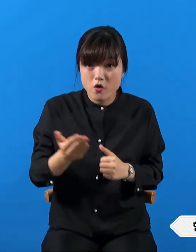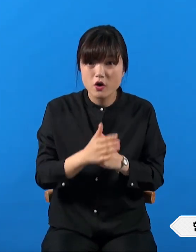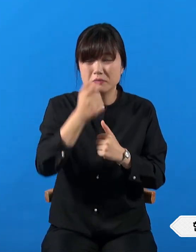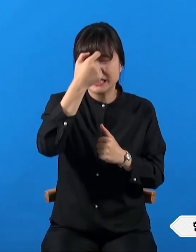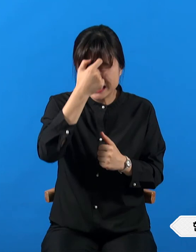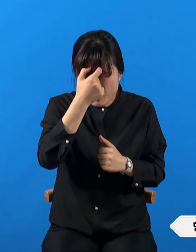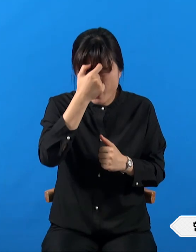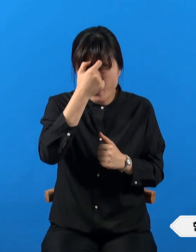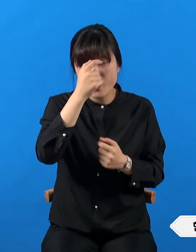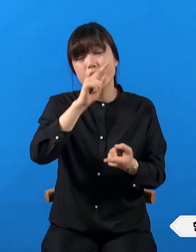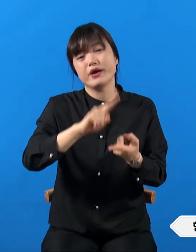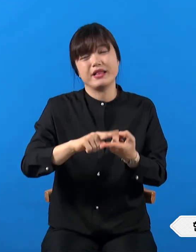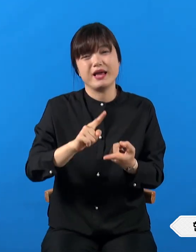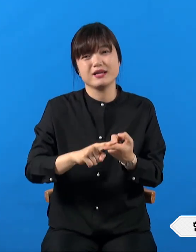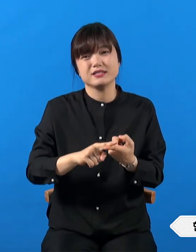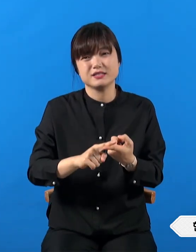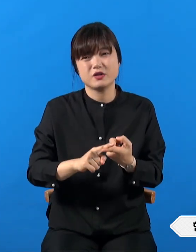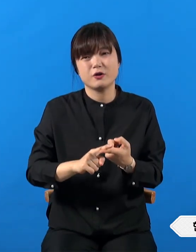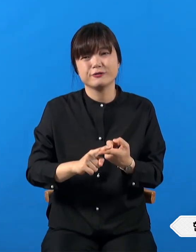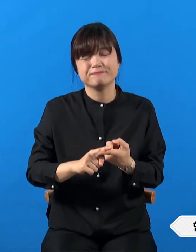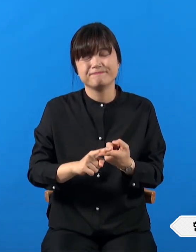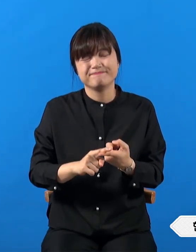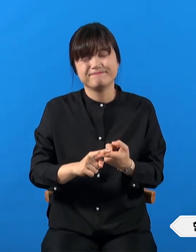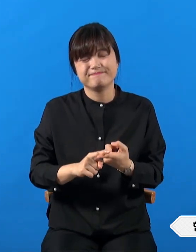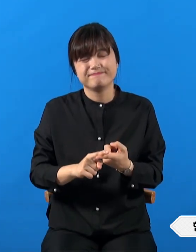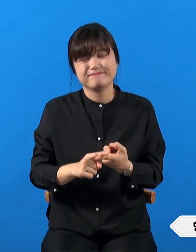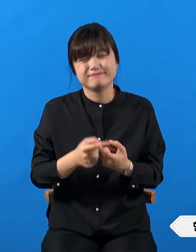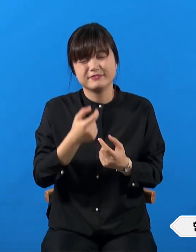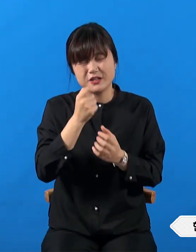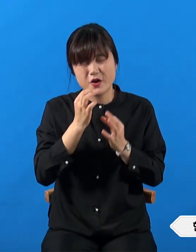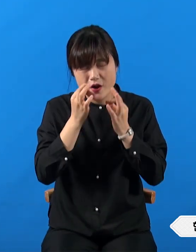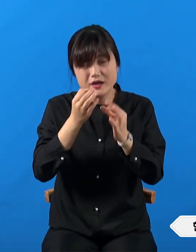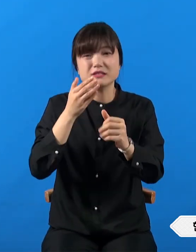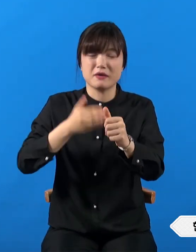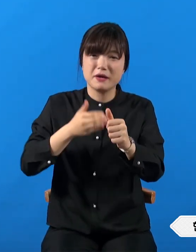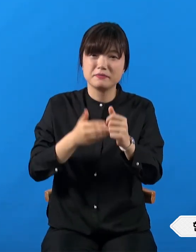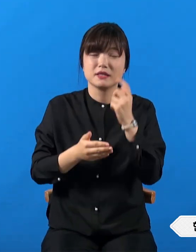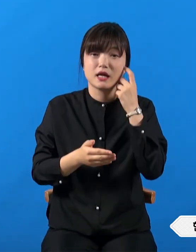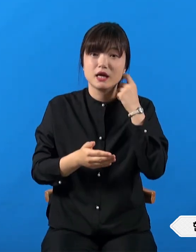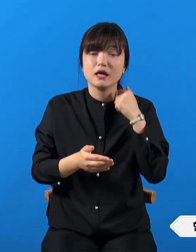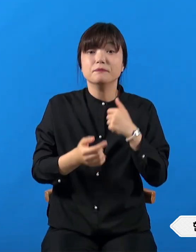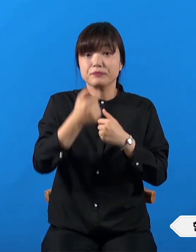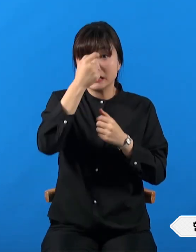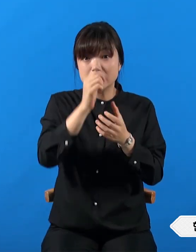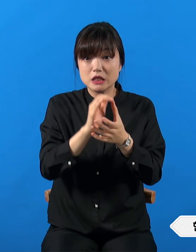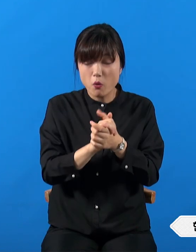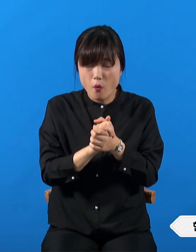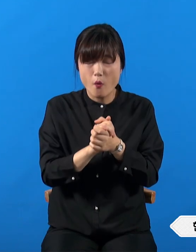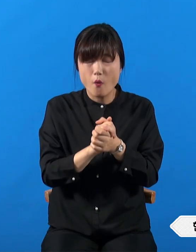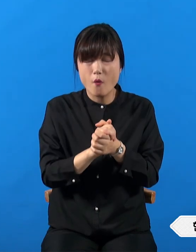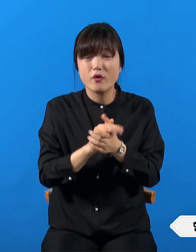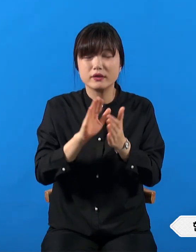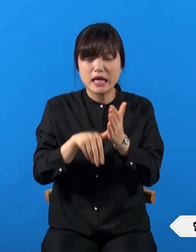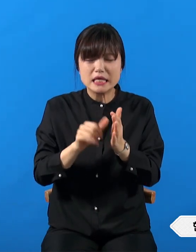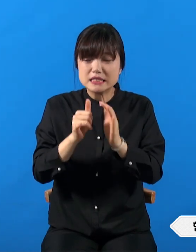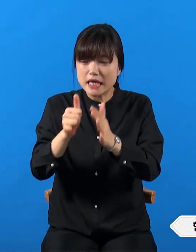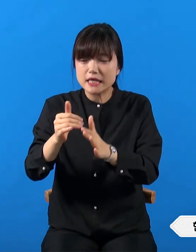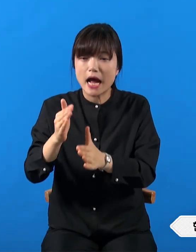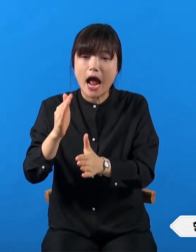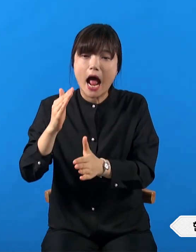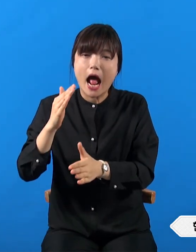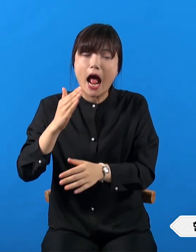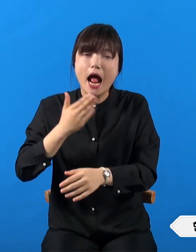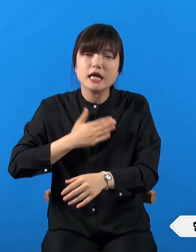여러분, 기도에 부요한 사람들이 되시기를 바랍니다. 그래서 기도가 세상이 알지 못하는